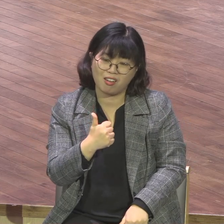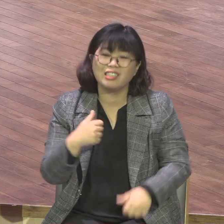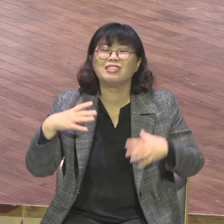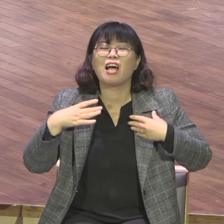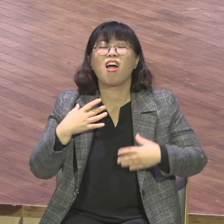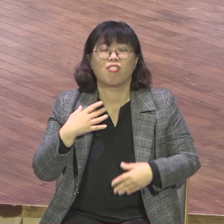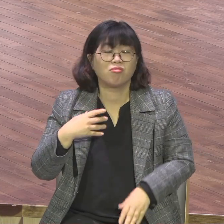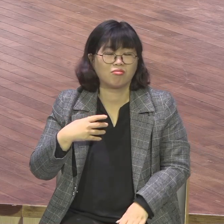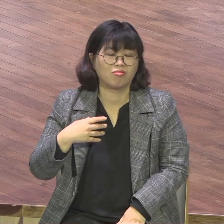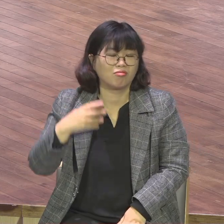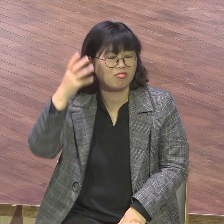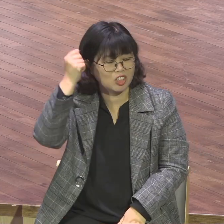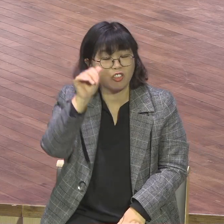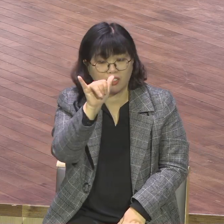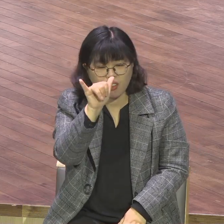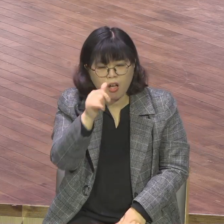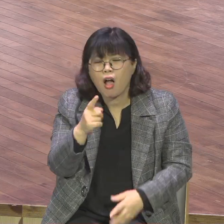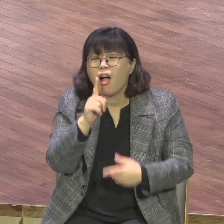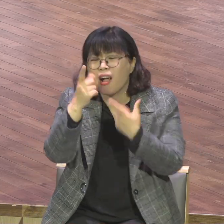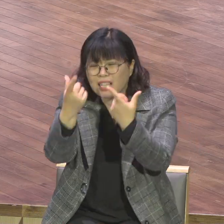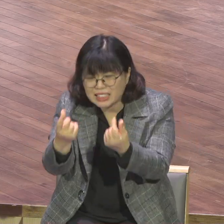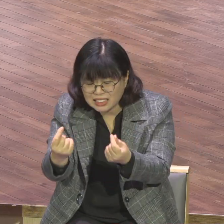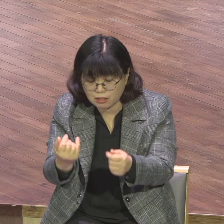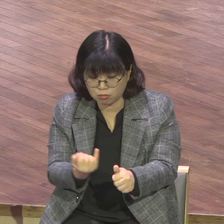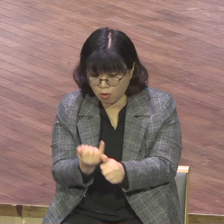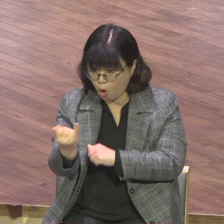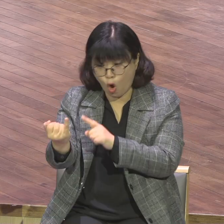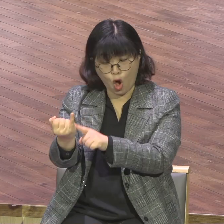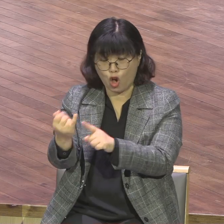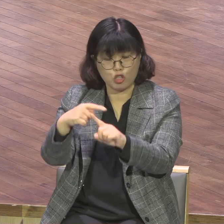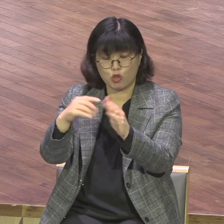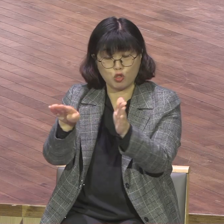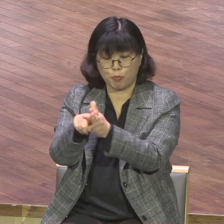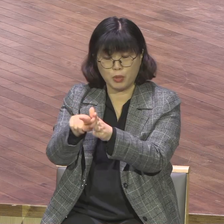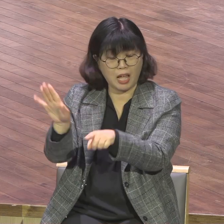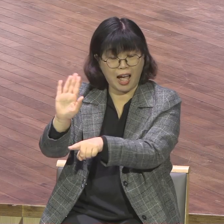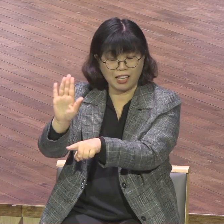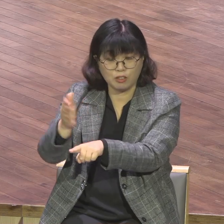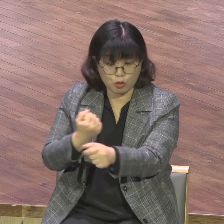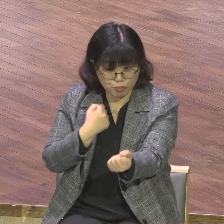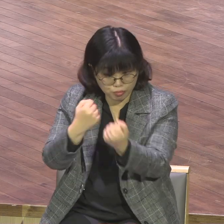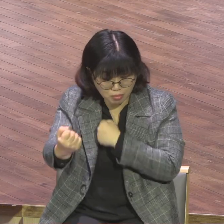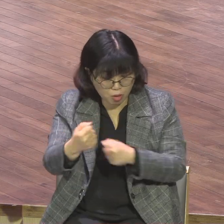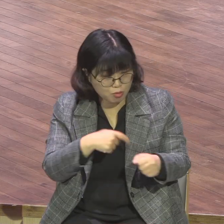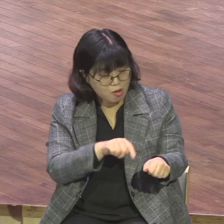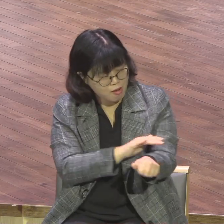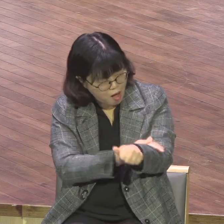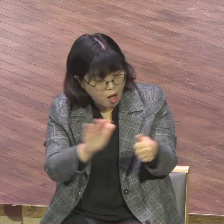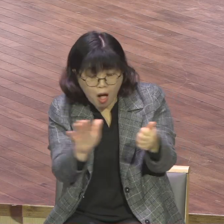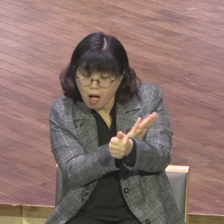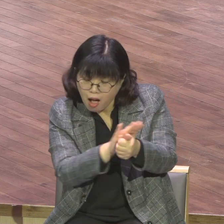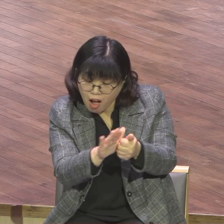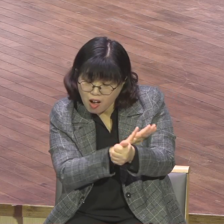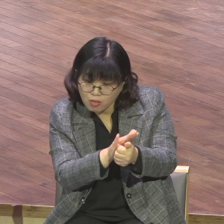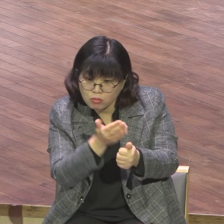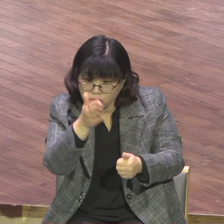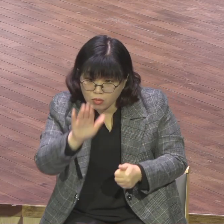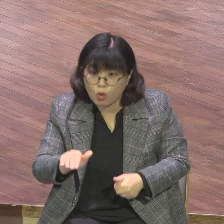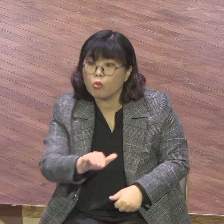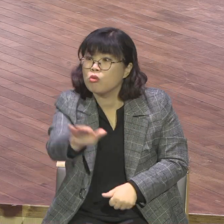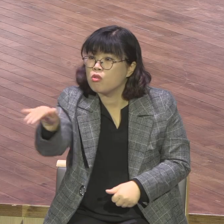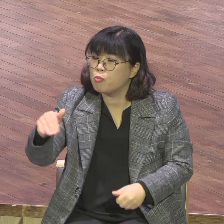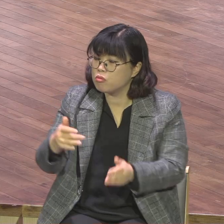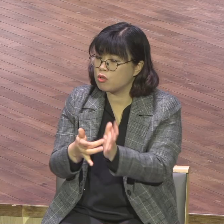예수 믿는 사람이 그렇게 불신 남편하고 그렇게 힘들게 하냐고. 그러면 언제 구원 받겠어? 지금 성경이 뭐라고